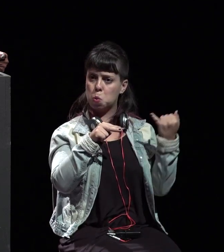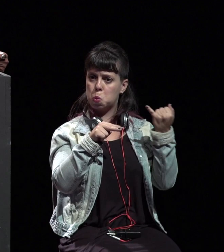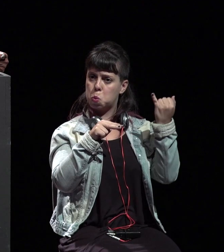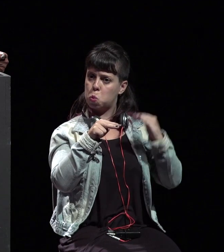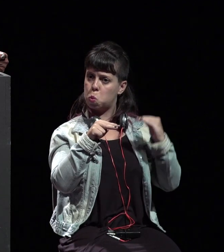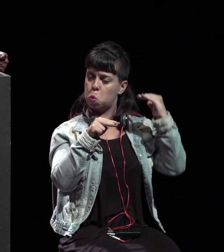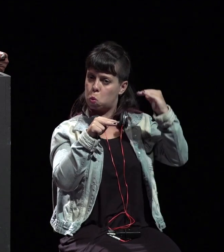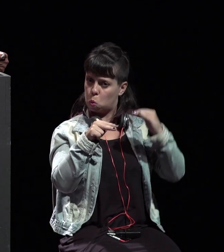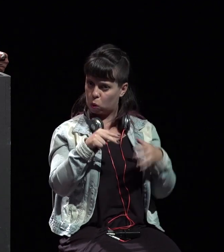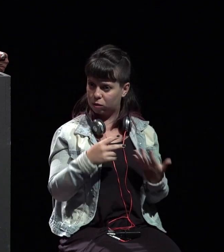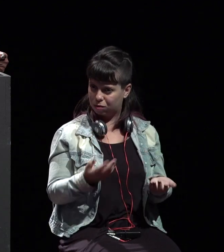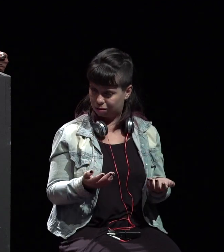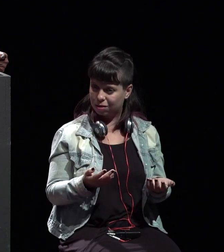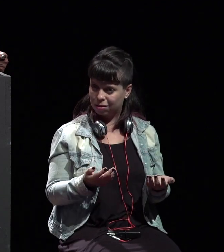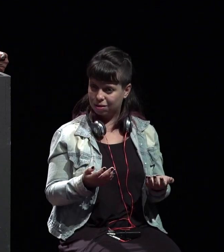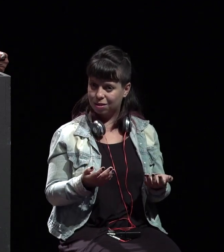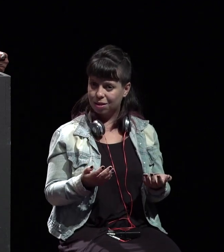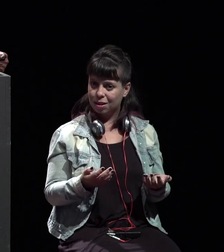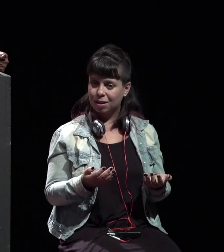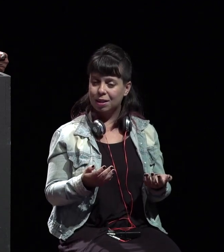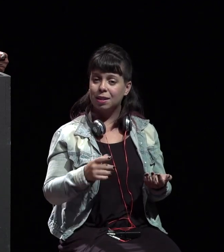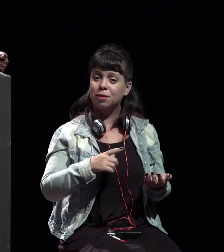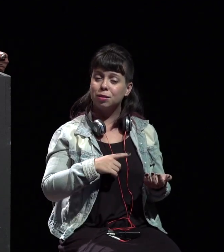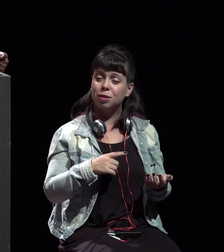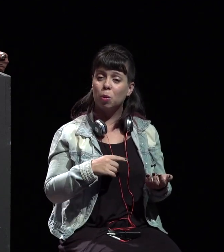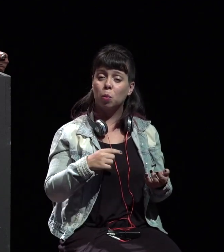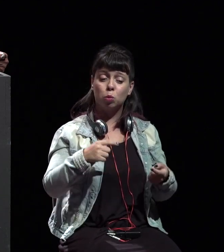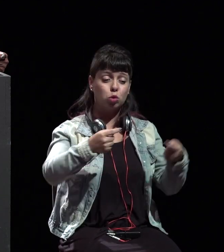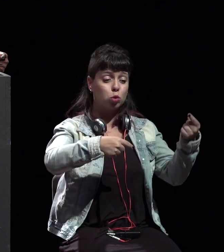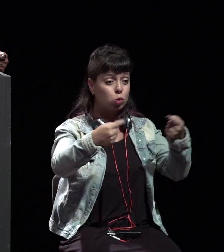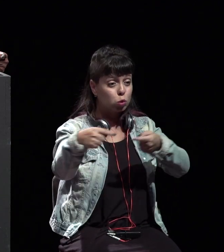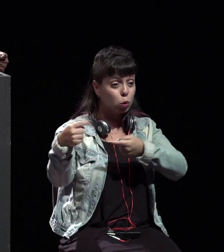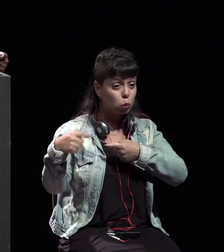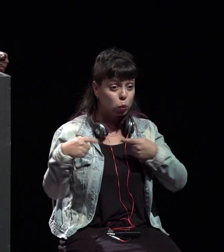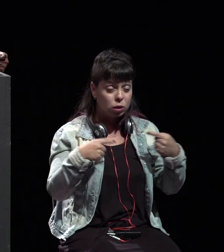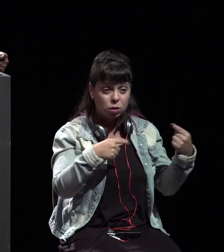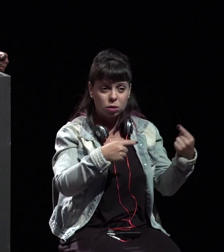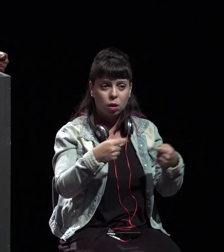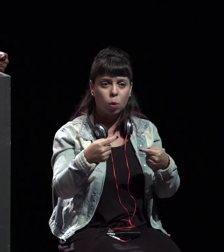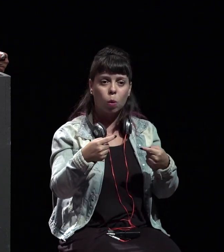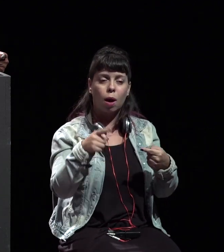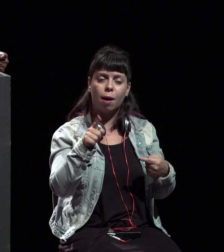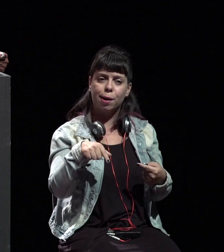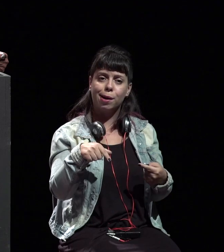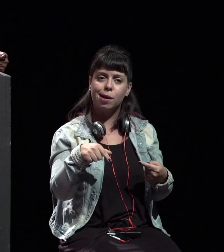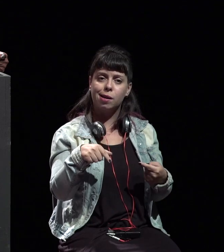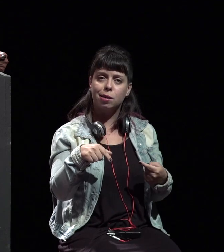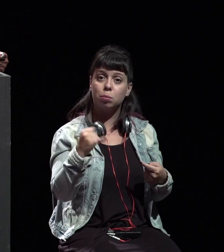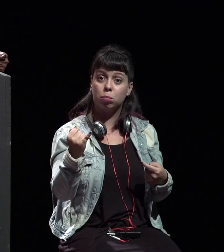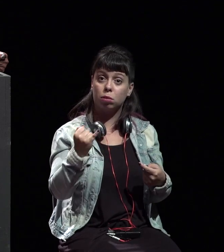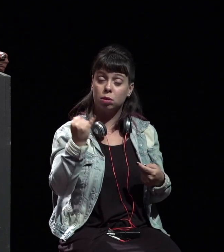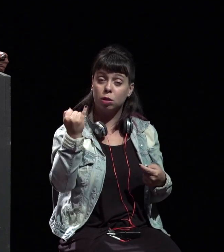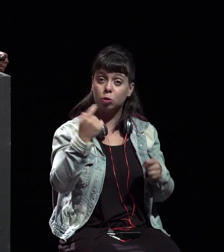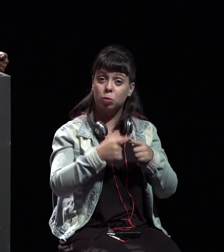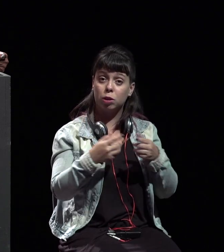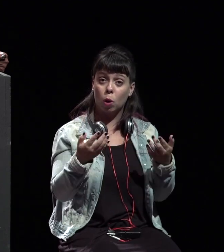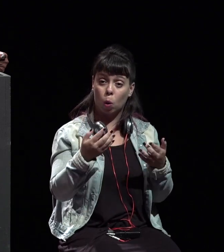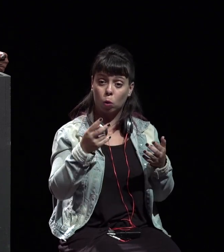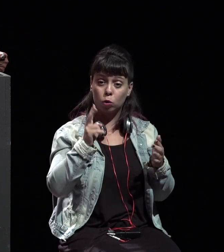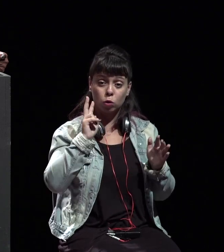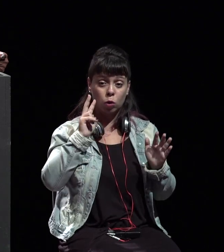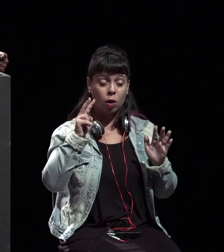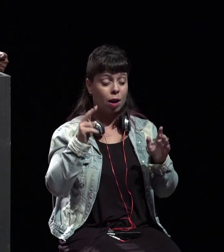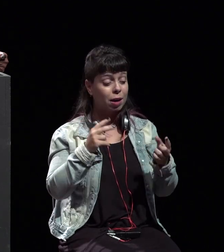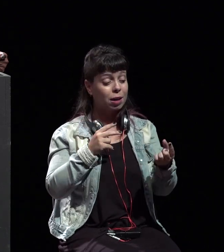E aí, evidentemente, que com tanto mais razão, essas discussões elas ganham muito mais relevo, porque hoje o olhar ele é um neovalor